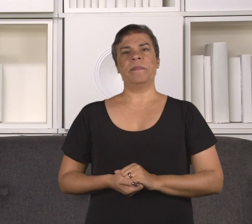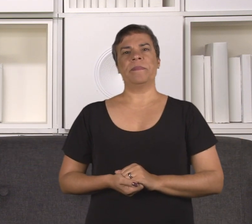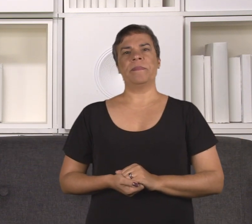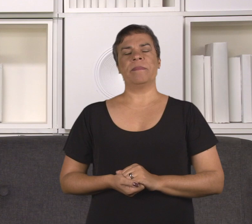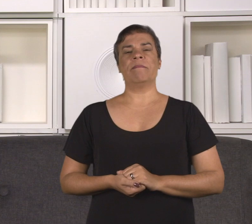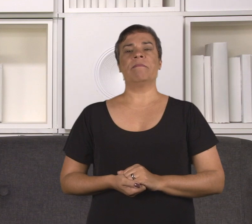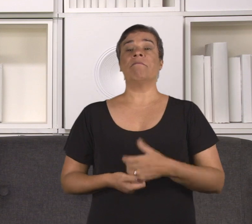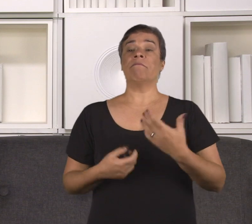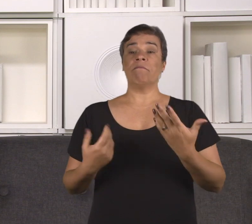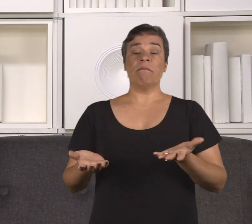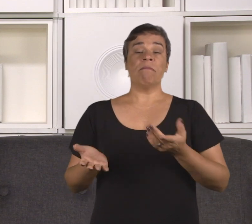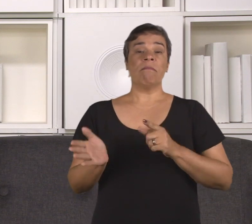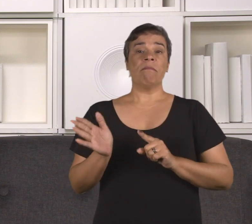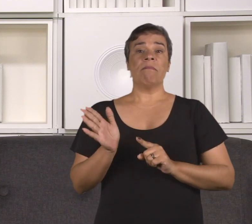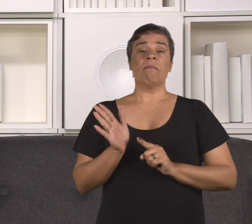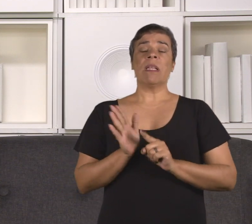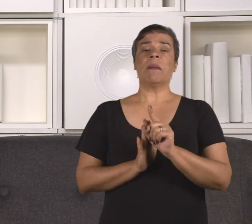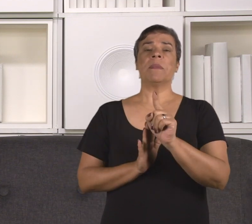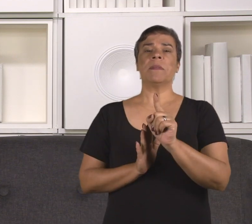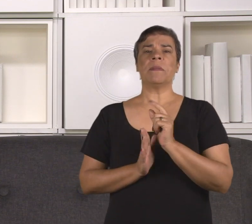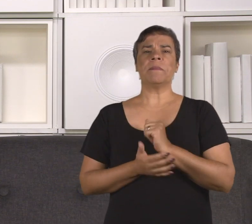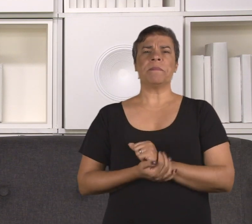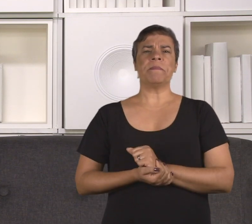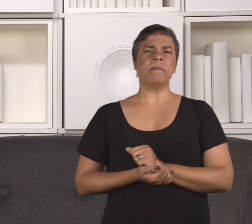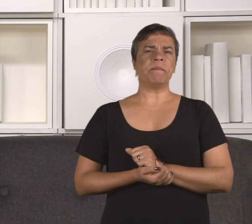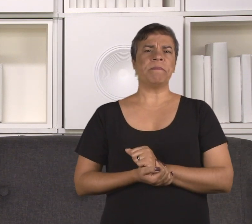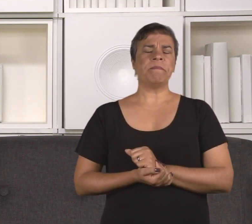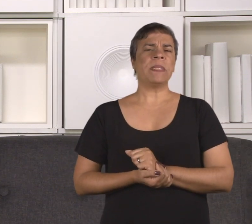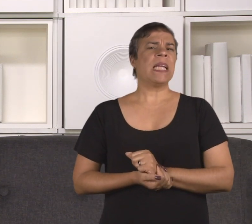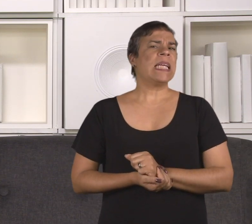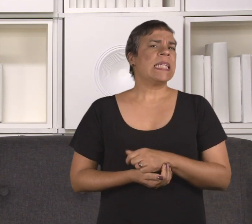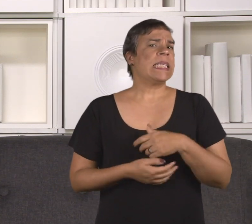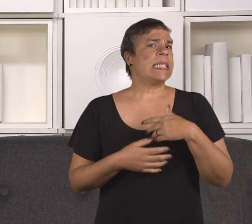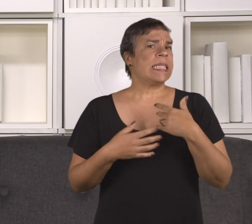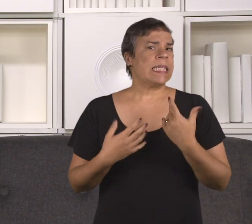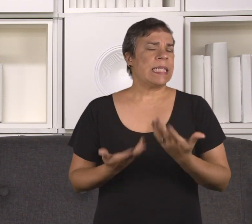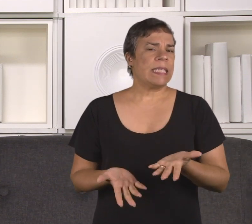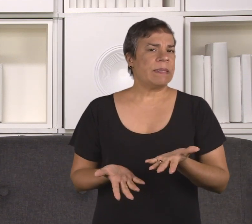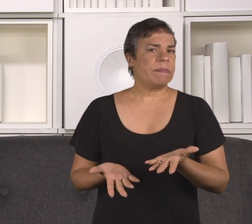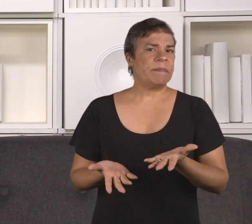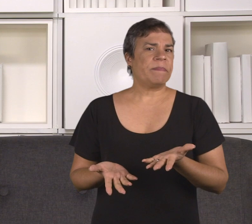é perguntar o seguinte: você, por um acaso,